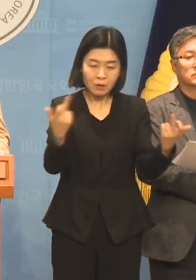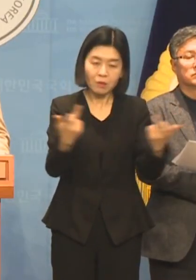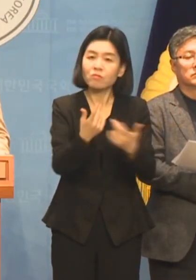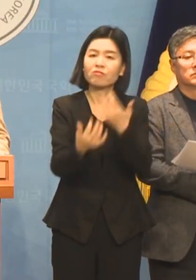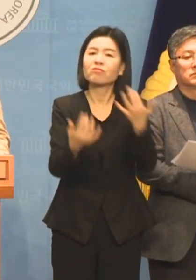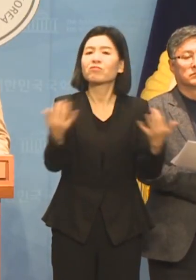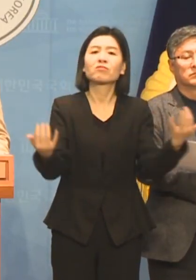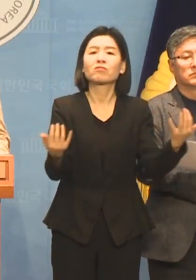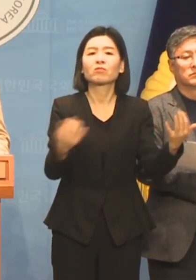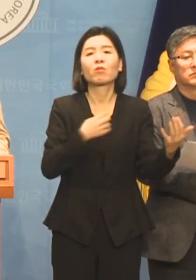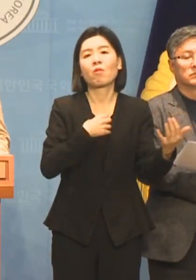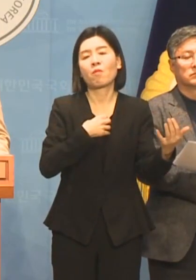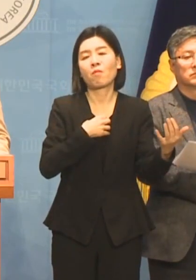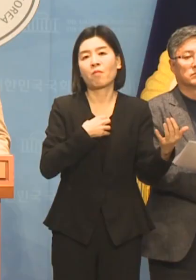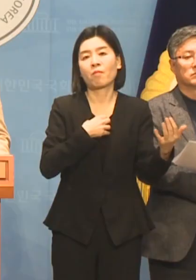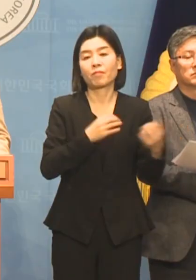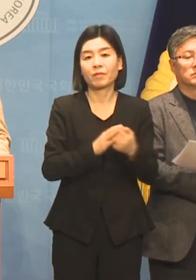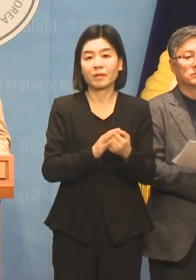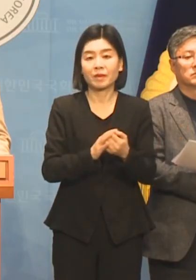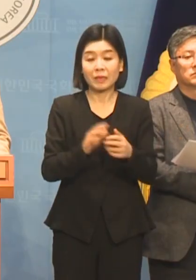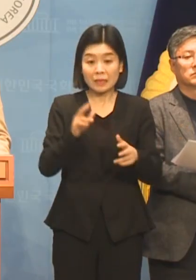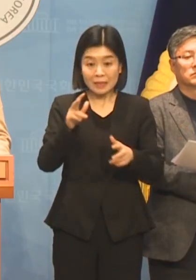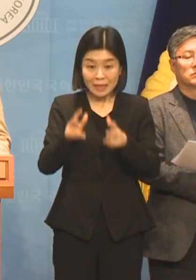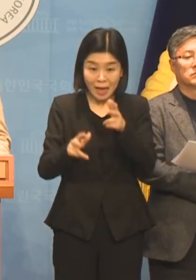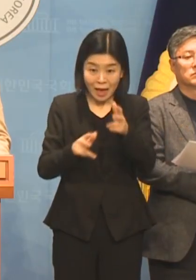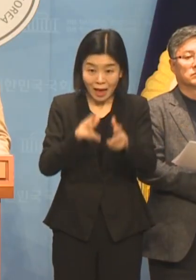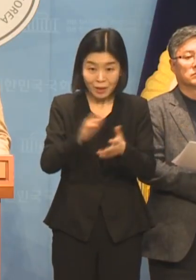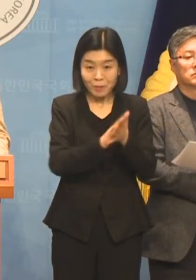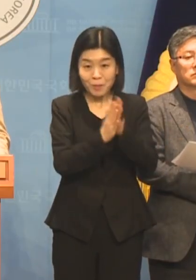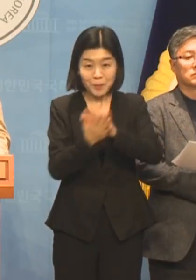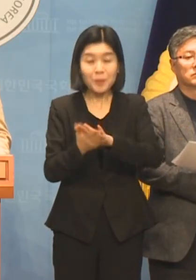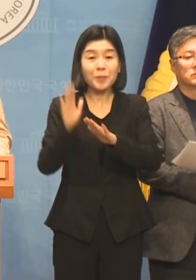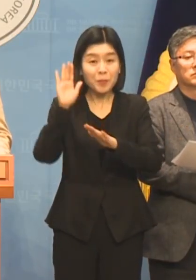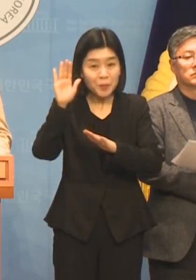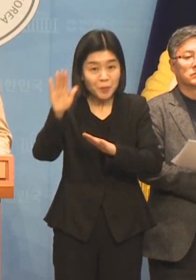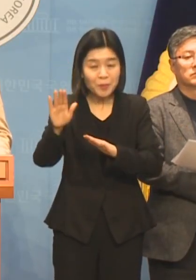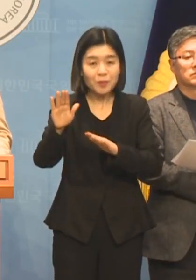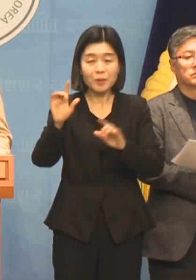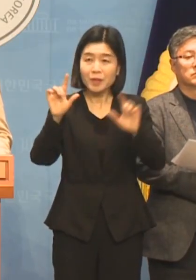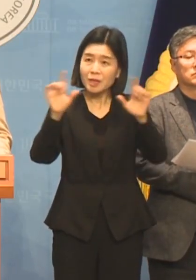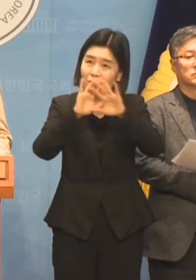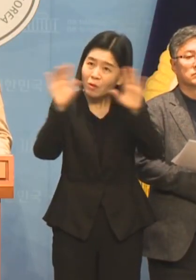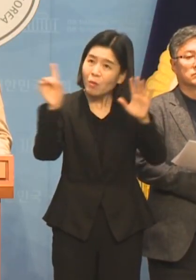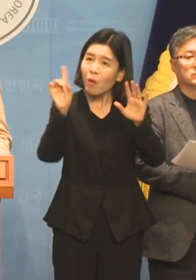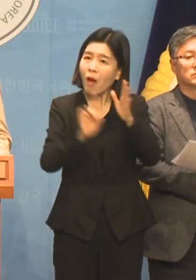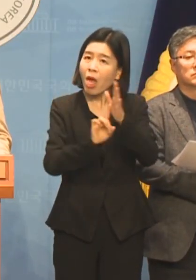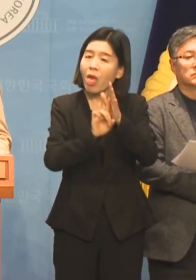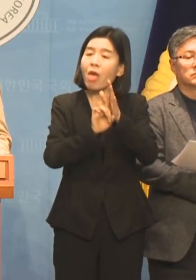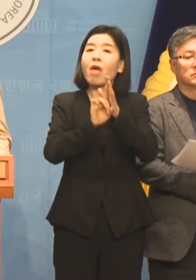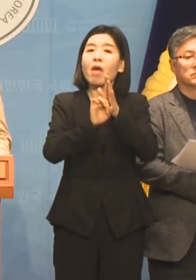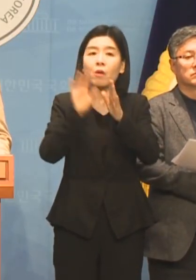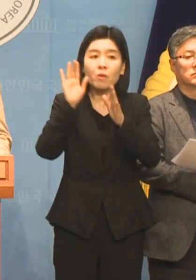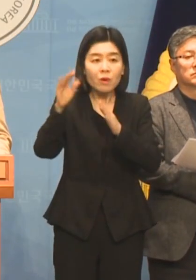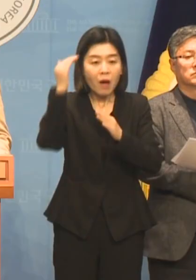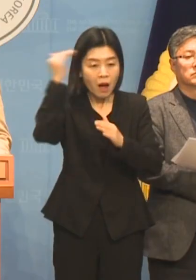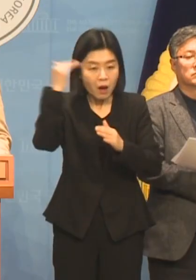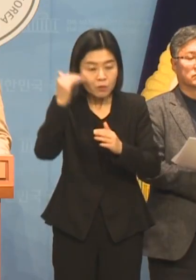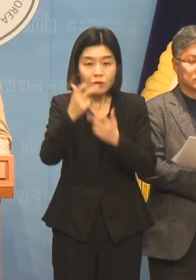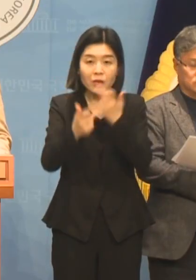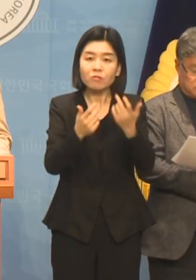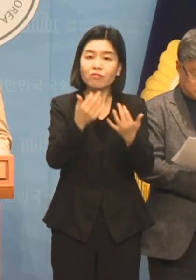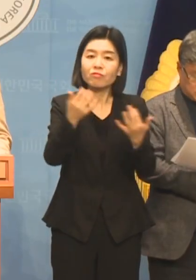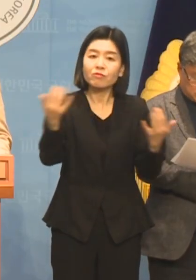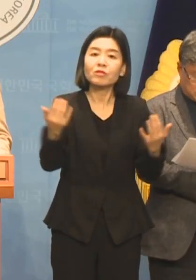이전에 비해서 지금 기후변화가 일어나고 나서 한국에서도 산불이 발생 가능한 위험 일수가 130